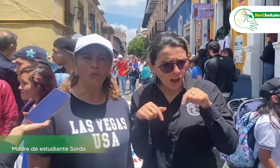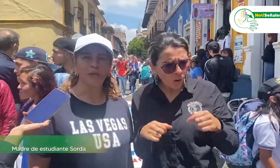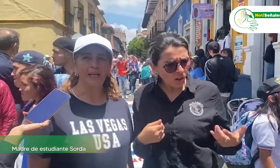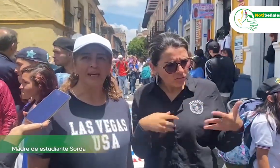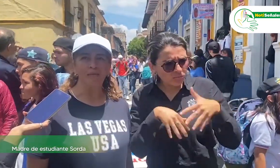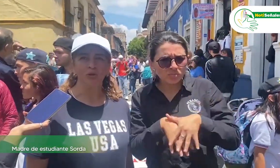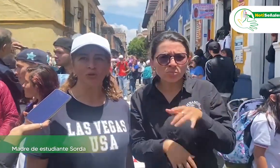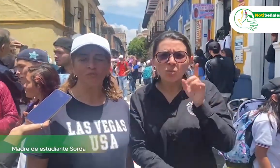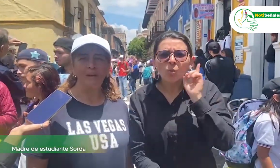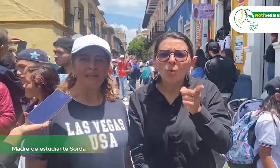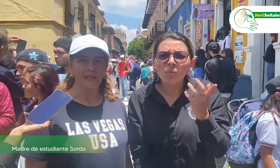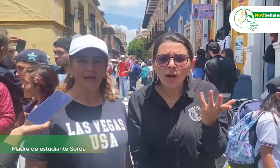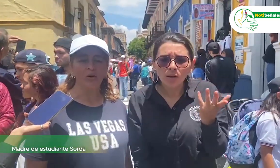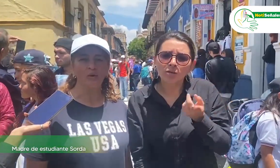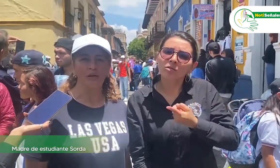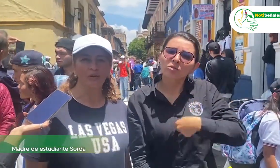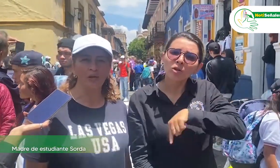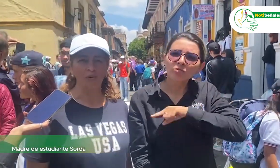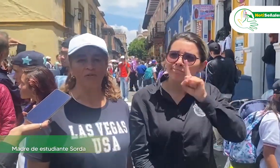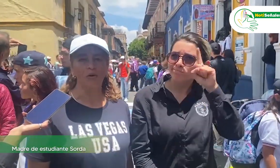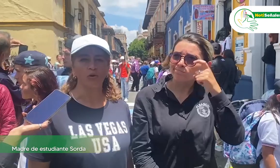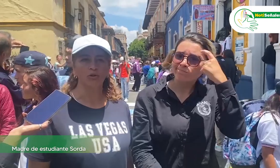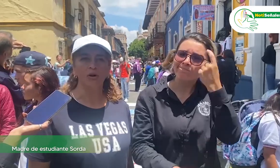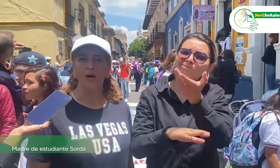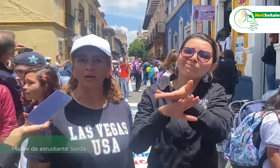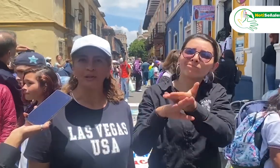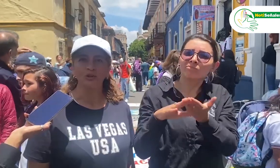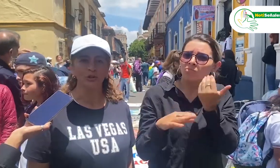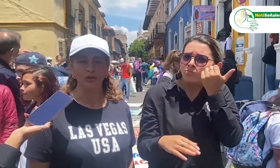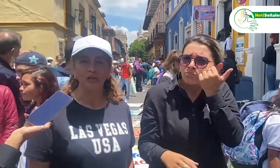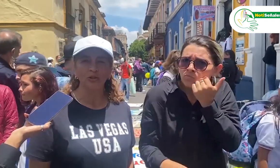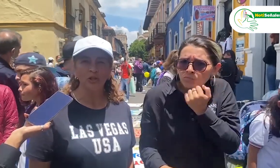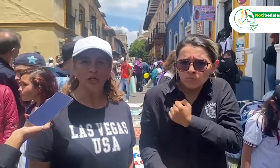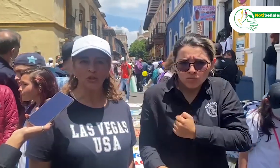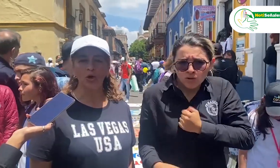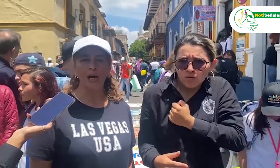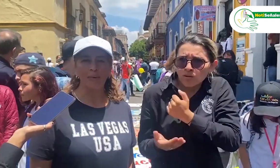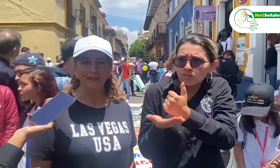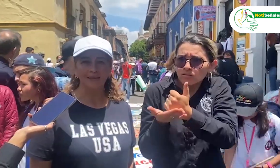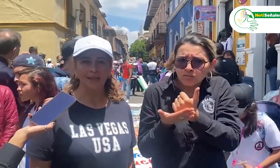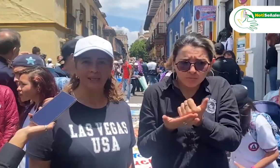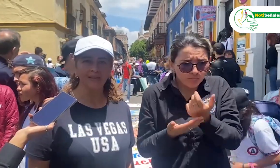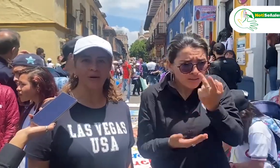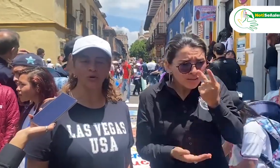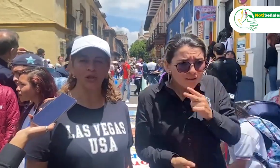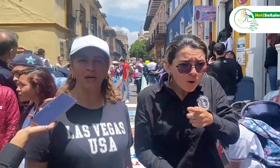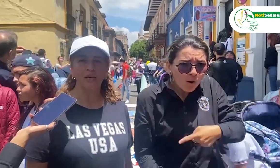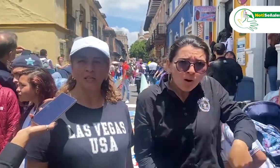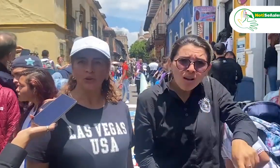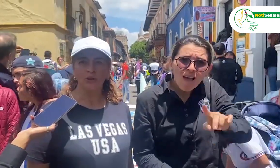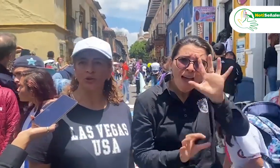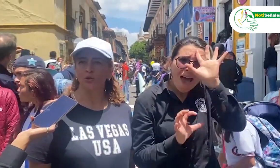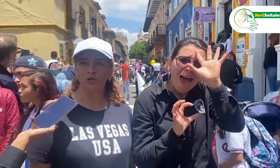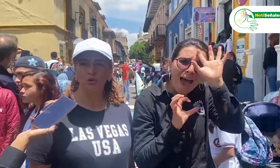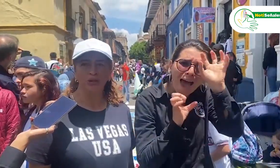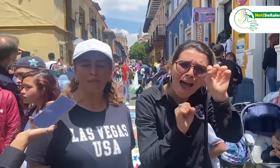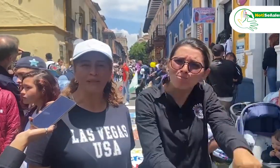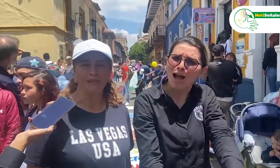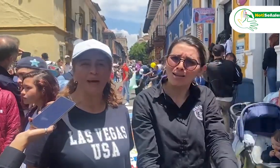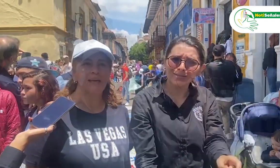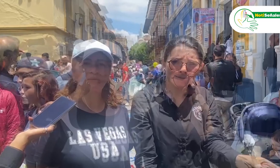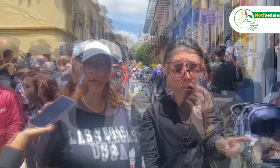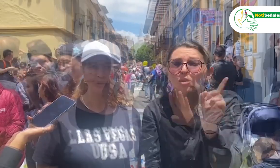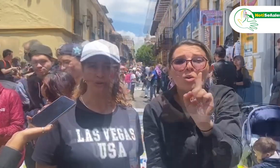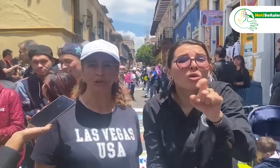reunidos porque queremos pedirle al gobierno que por favor nos colaboren. Nuestros hijos son capaces de desarrollar sus